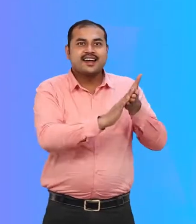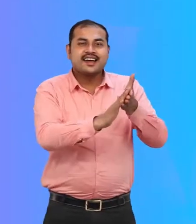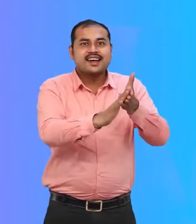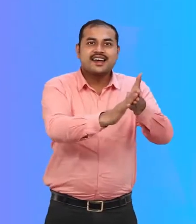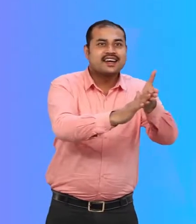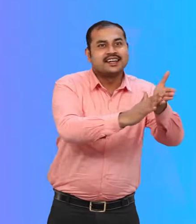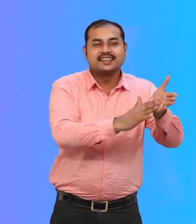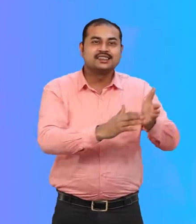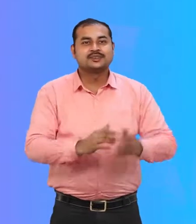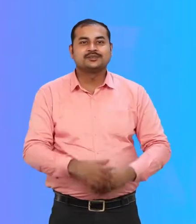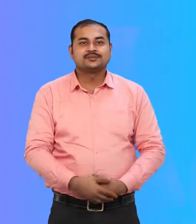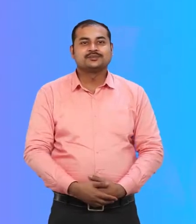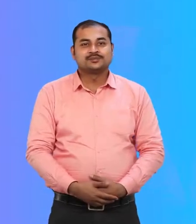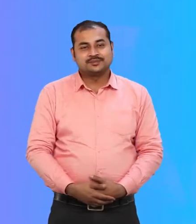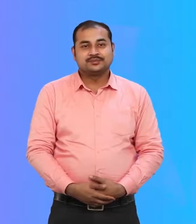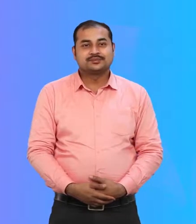झाल